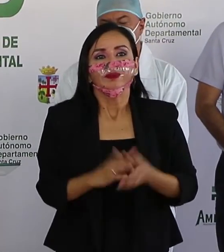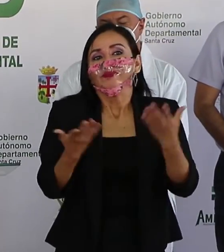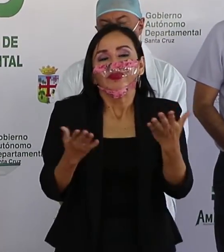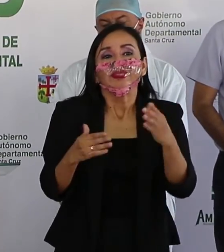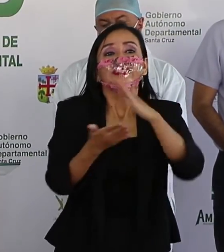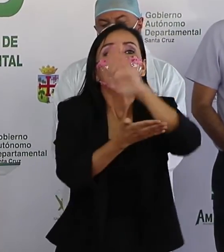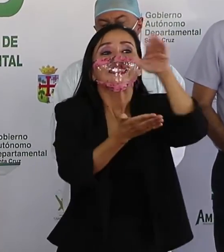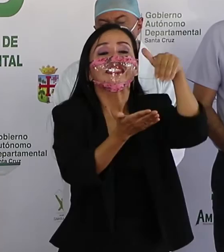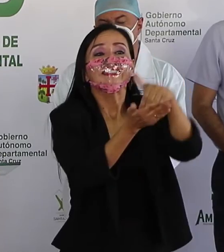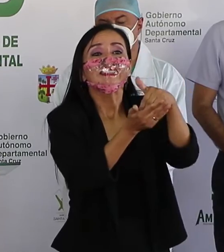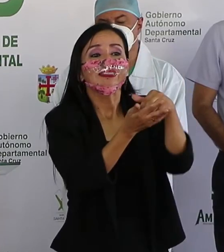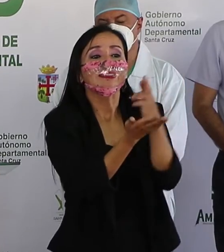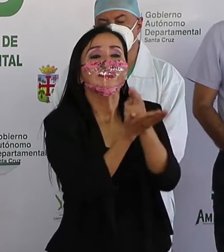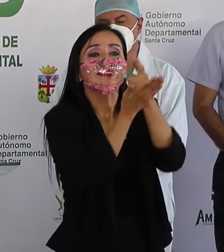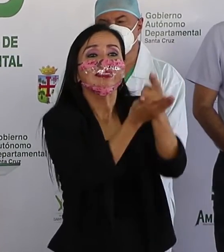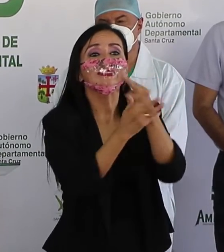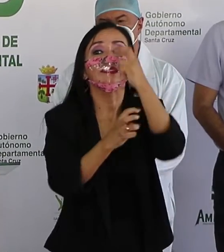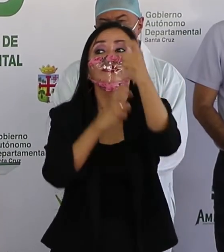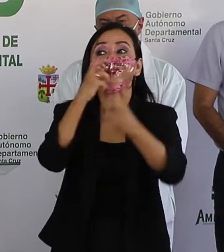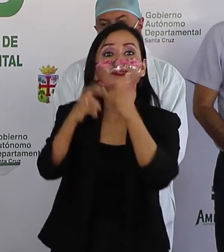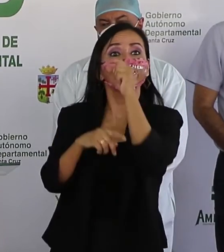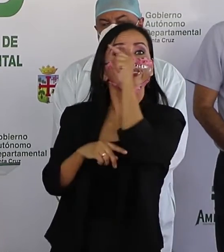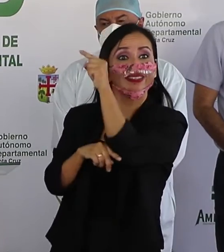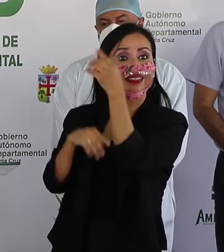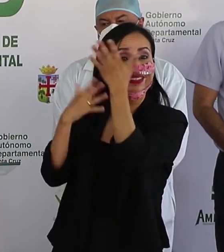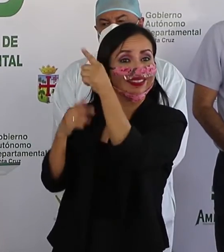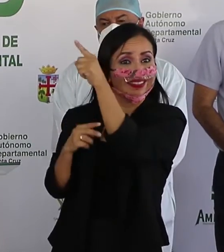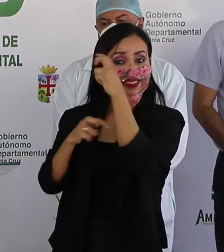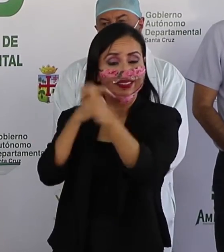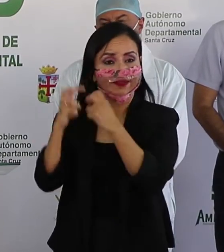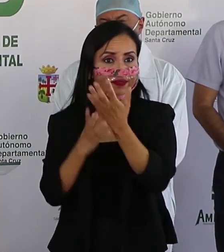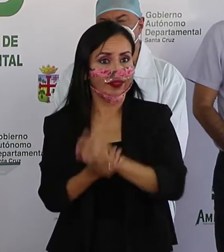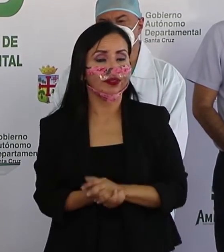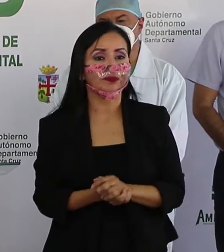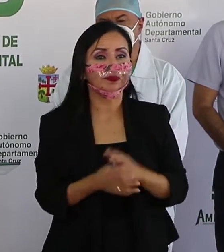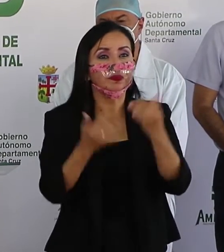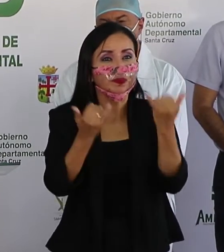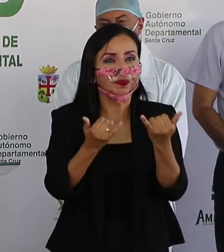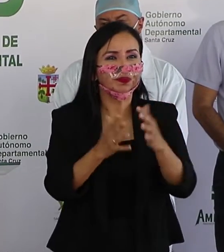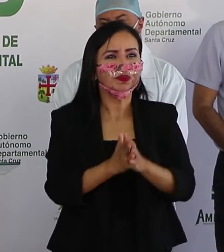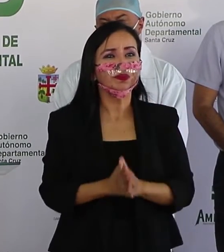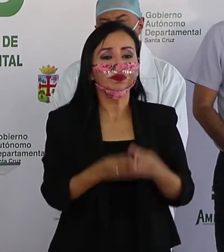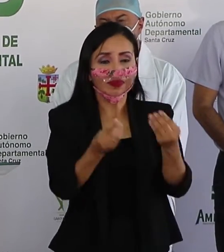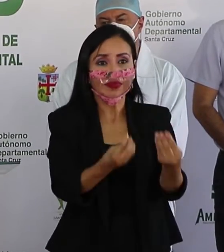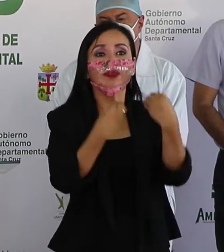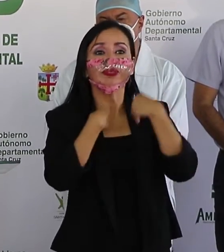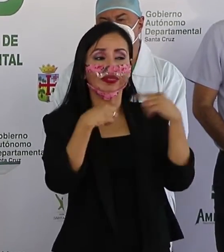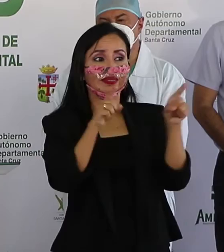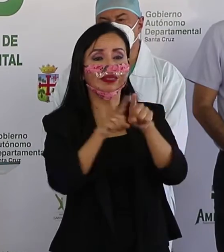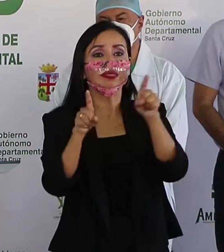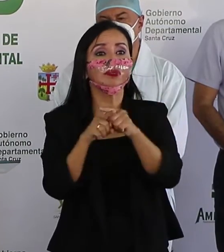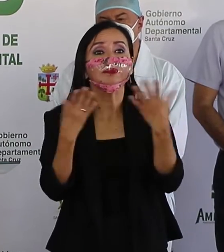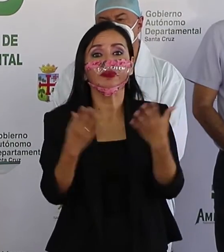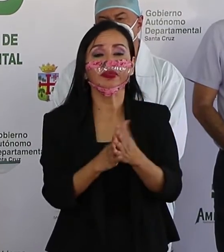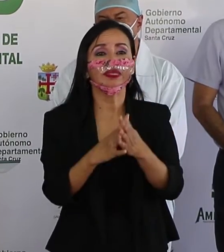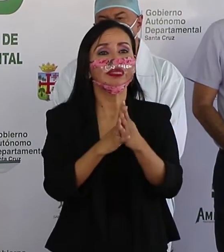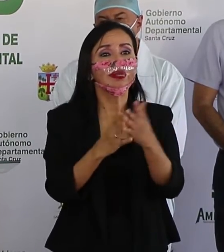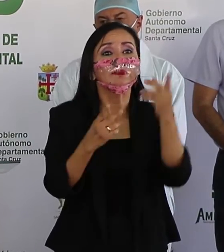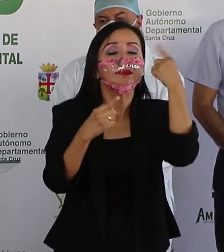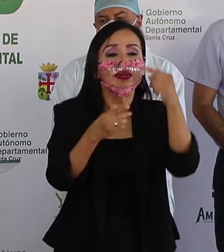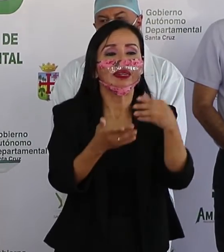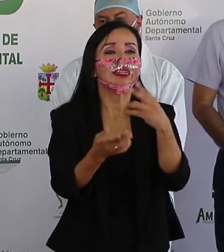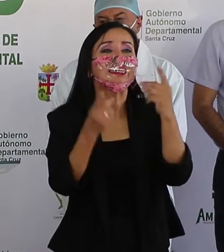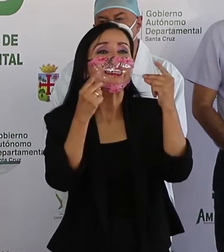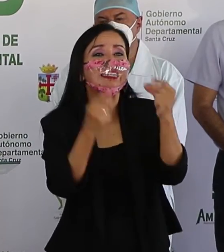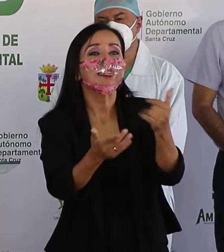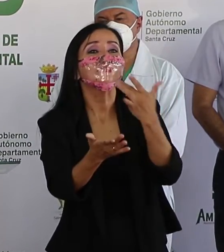con el centro de rehabilitación que hay en la Feria de Exposición, y hoy también que nos va a entregar un lote para pruebas